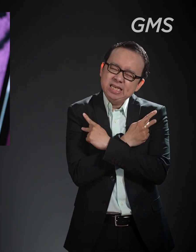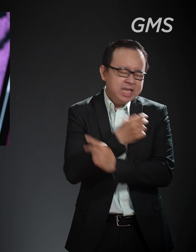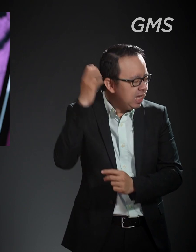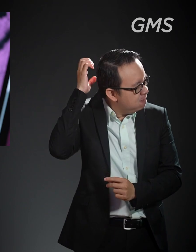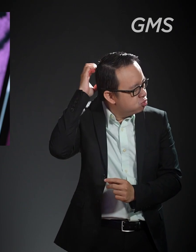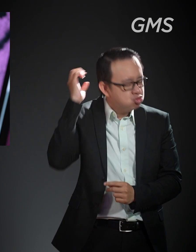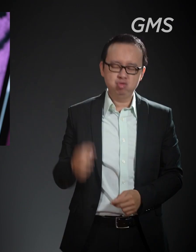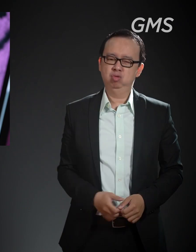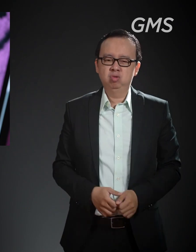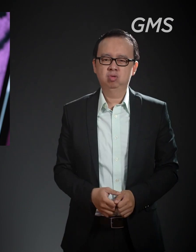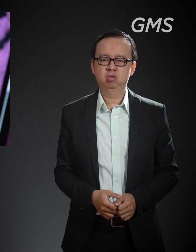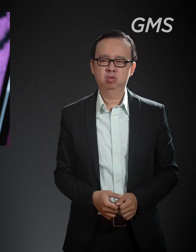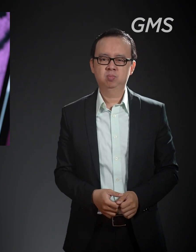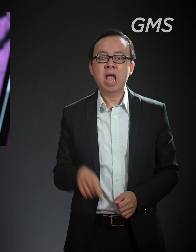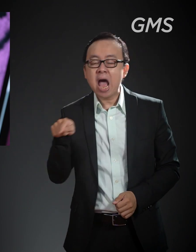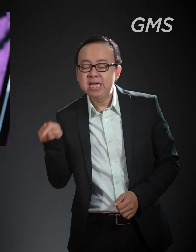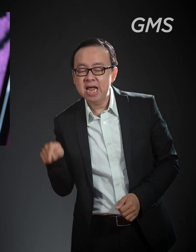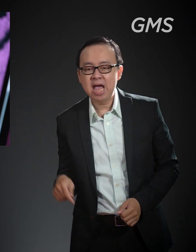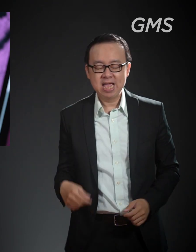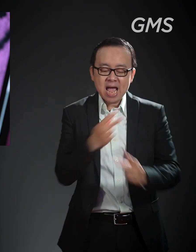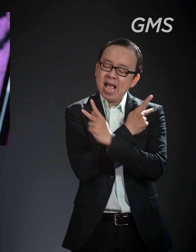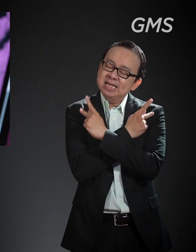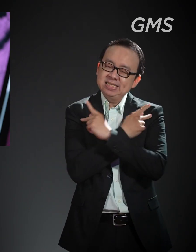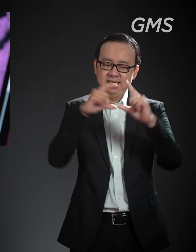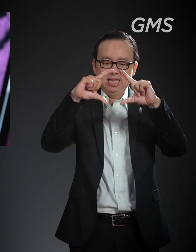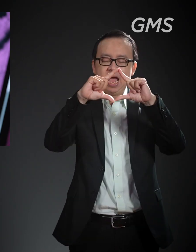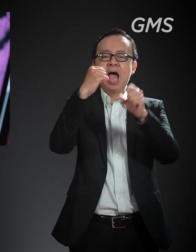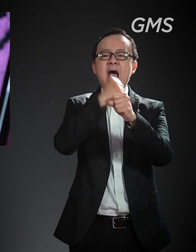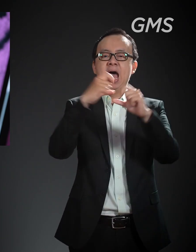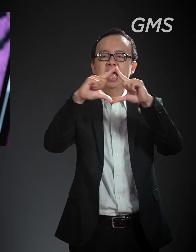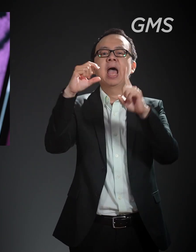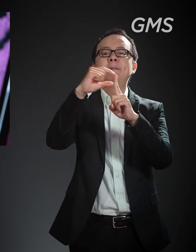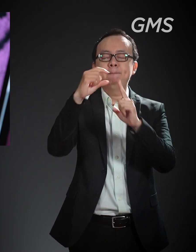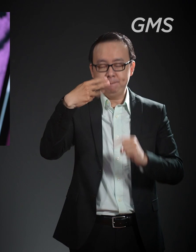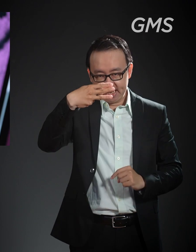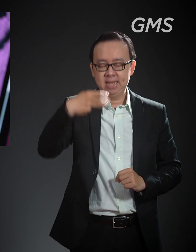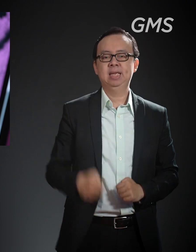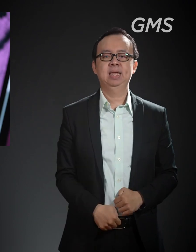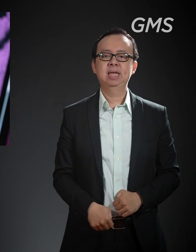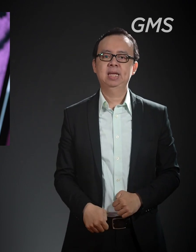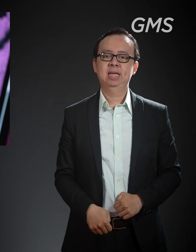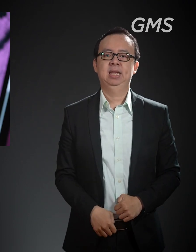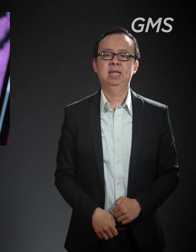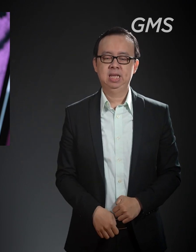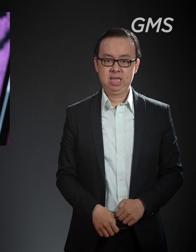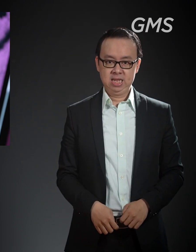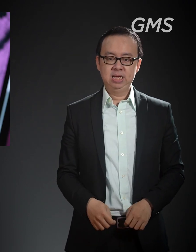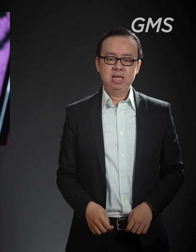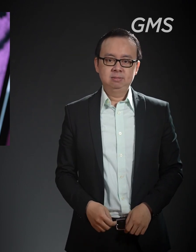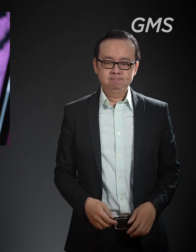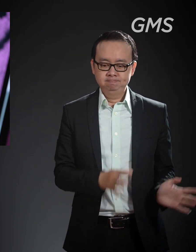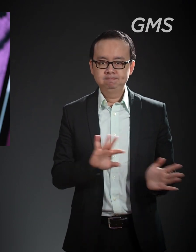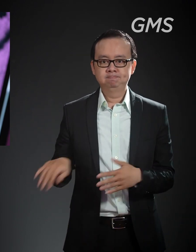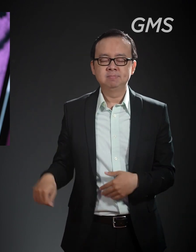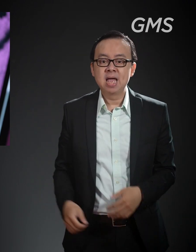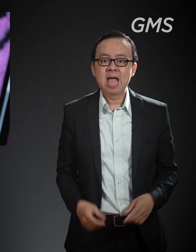Bukankah di bahasa Indonesianya ada lagunya? Nah, kasih yang dari Bapa datangnya jauh